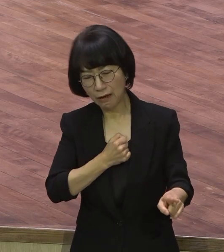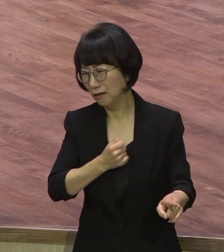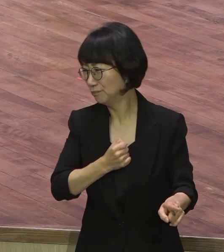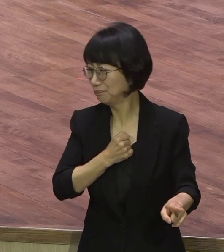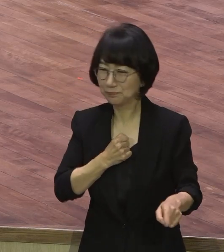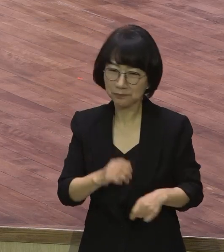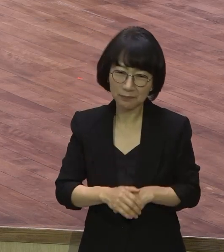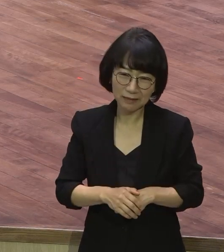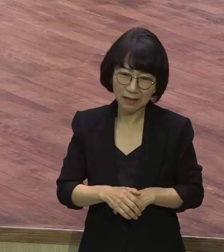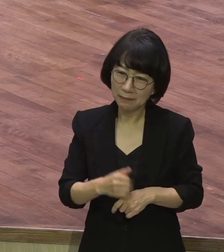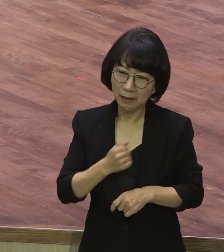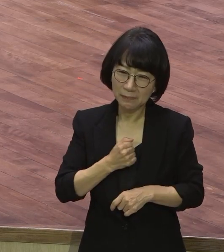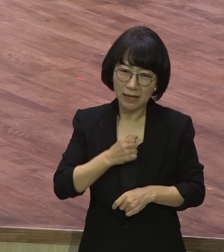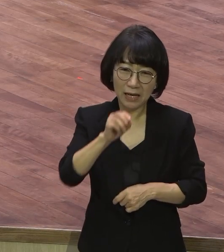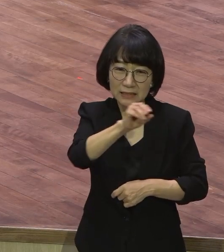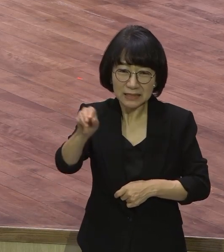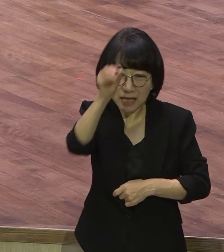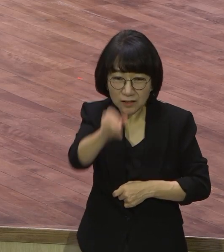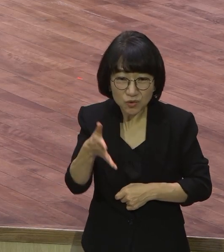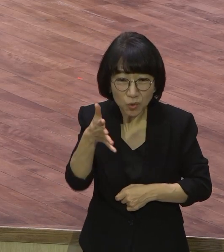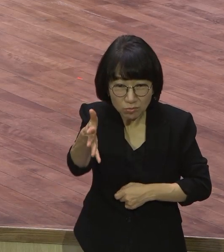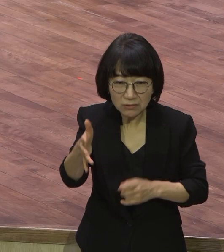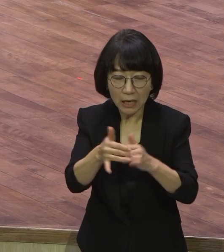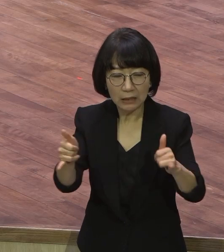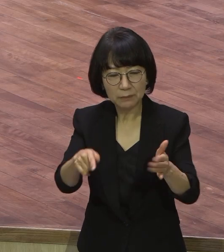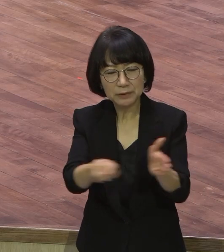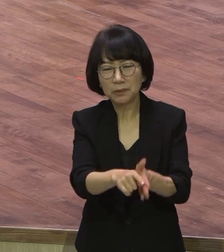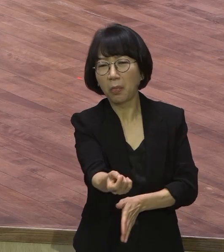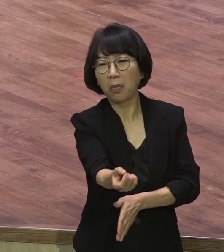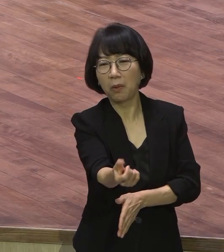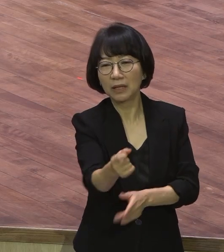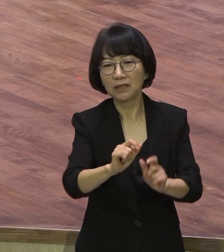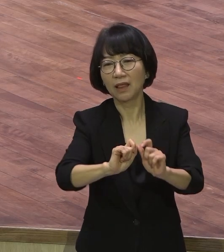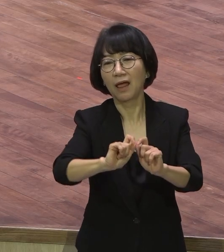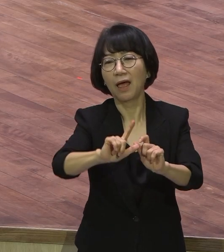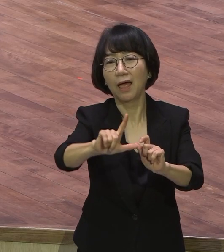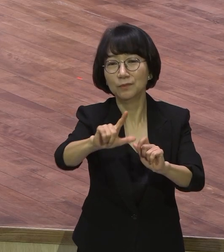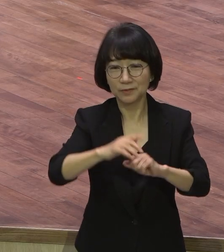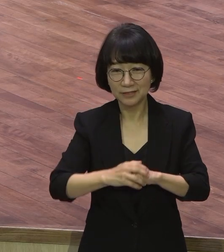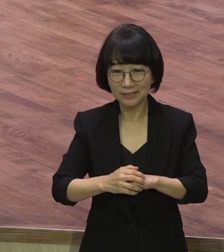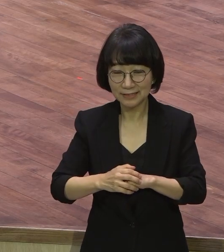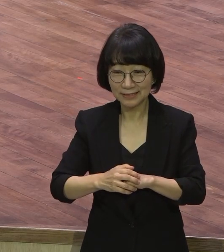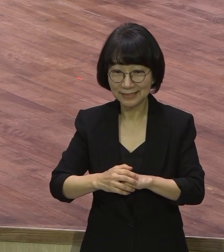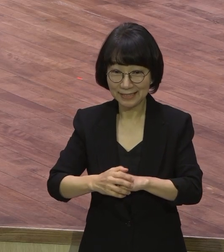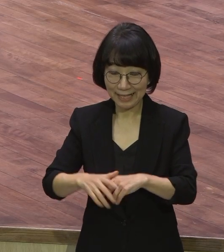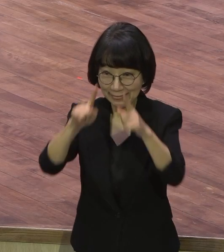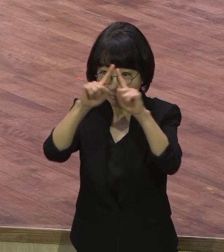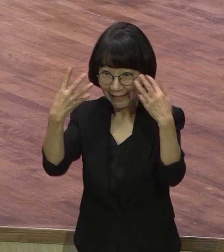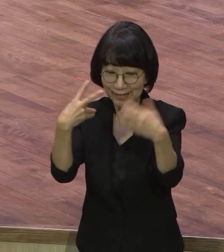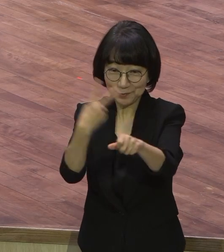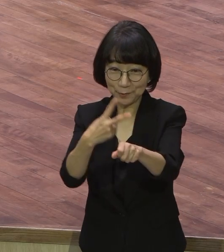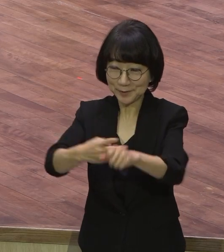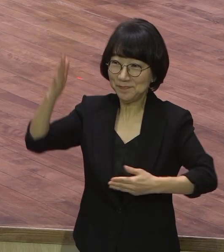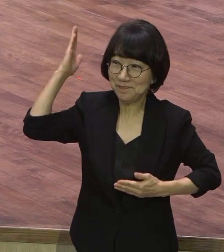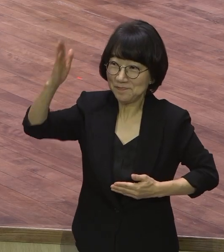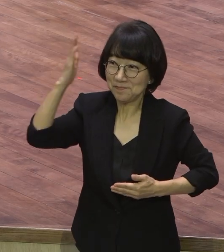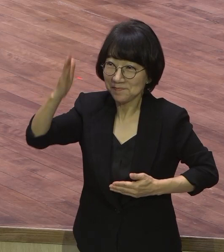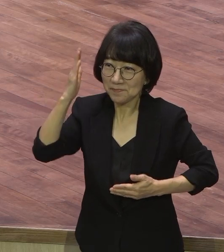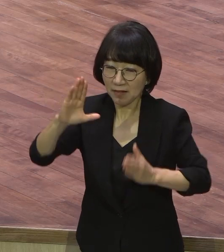신학자들 치고 믿음 좋은 사람이 거의 없어요. 신기하지. 신학 교수들 강의하잖아요. 강의 들으면